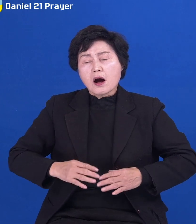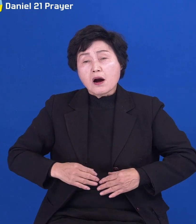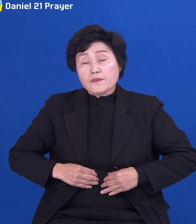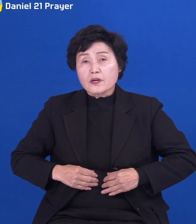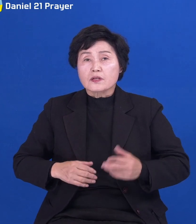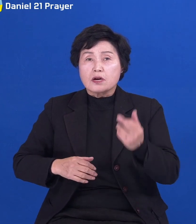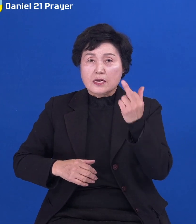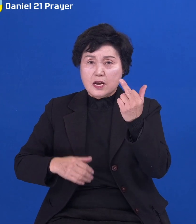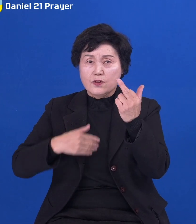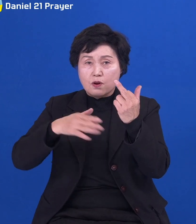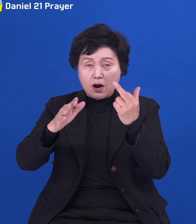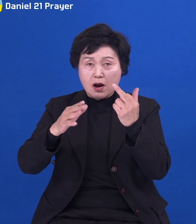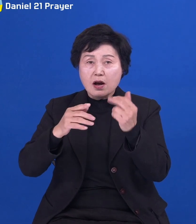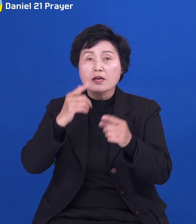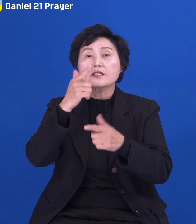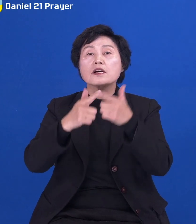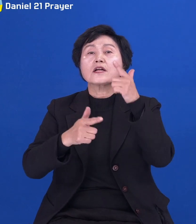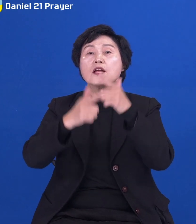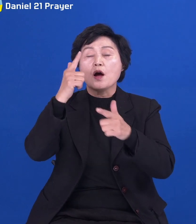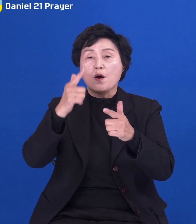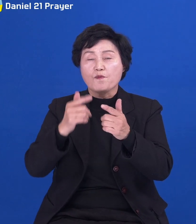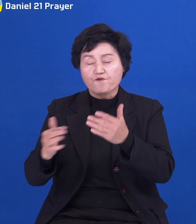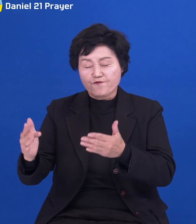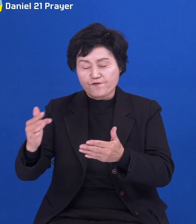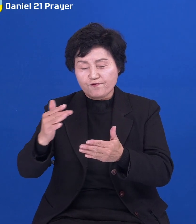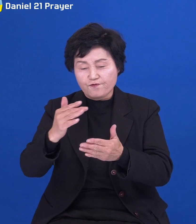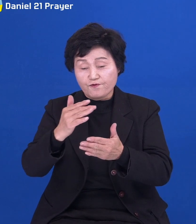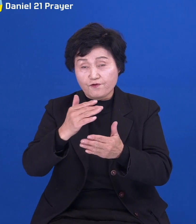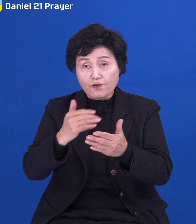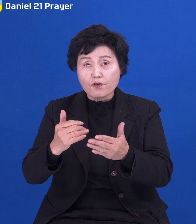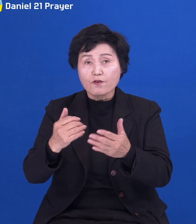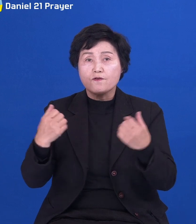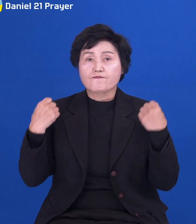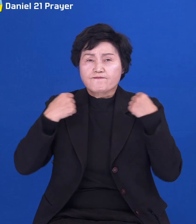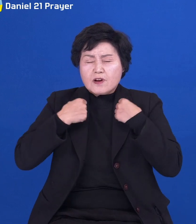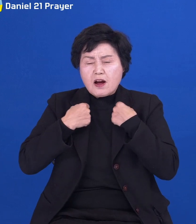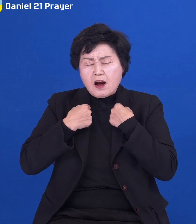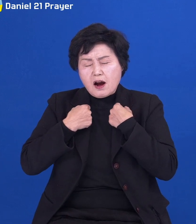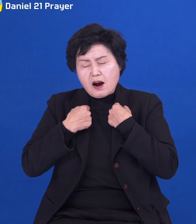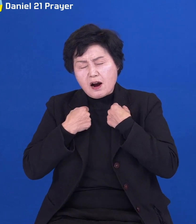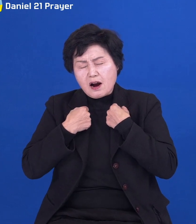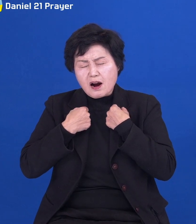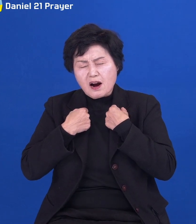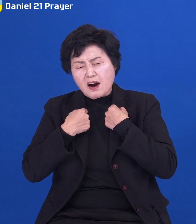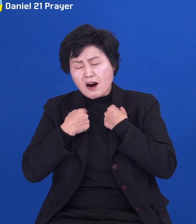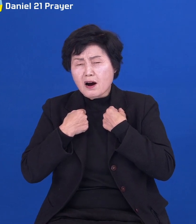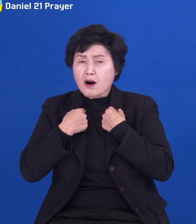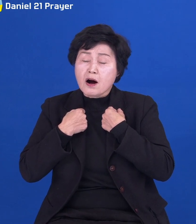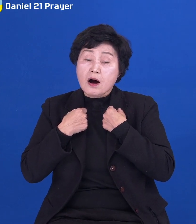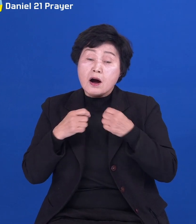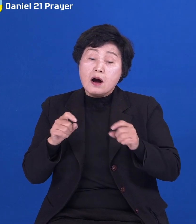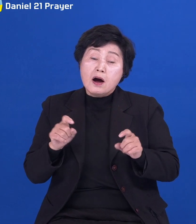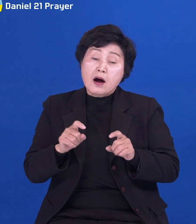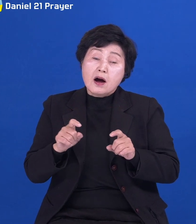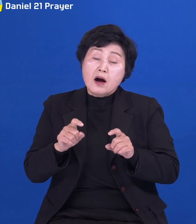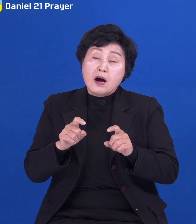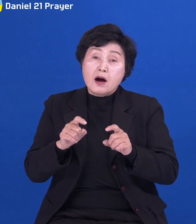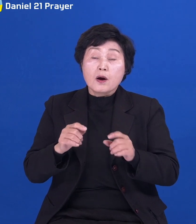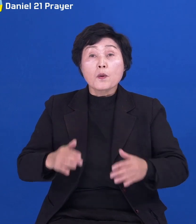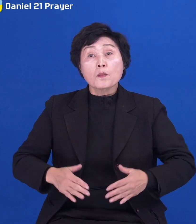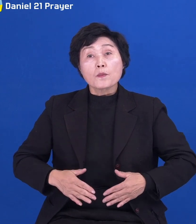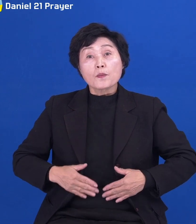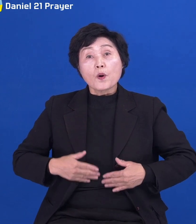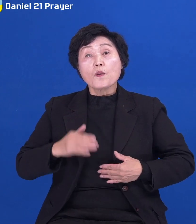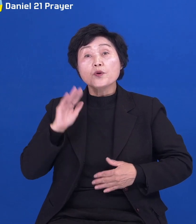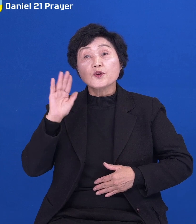저희가 지금 밀방에다 나무를 이제 메고 내려오는데 2다리가 다 떨리더라고요. 봄에는 이제 종자콩을 심는데요. 그러면 이제